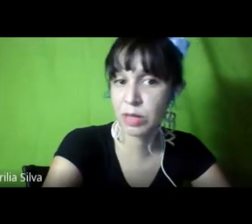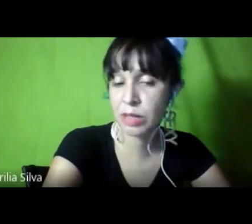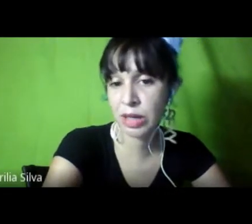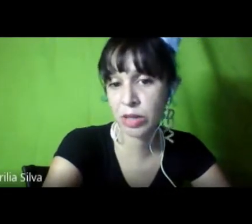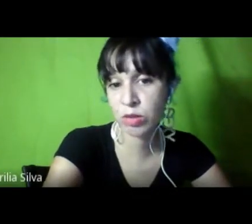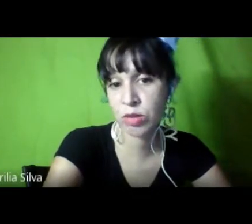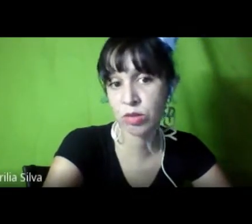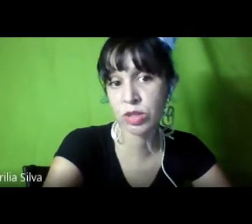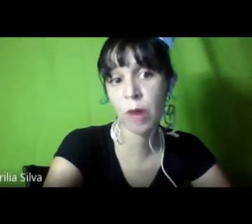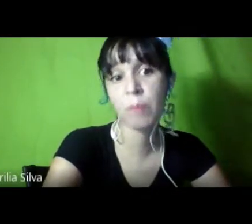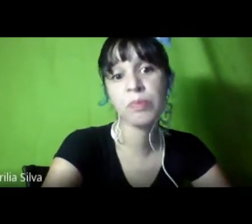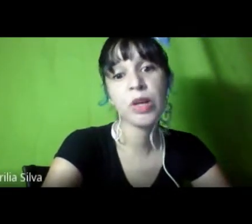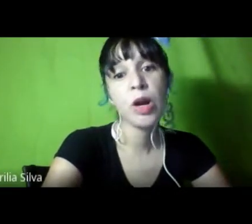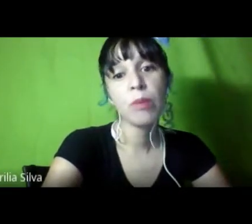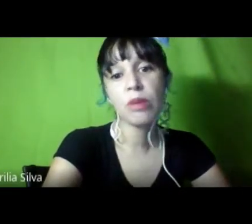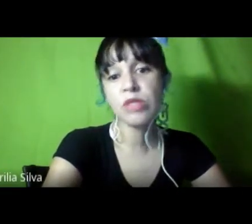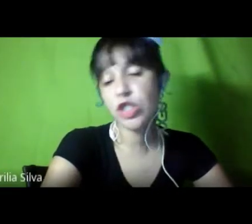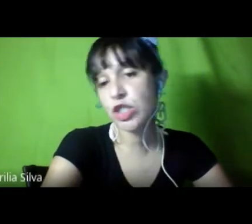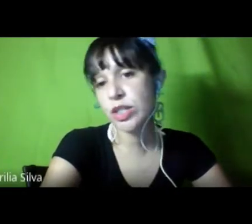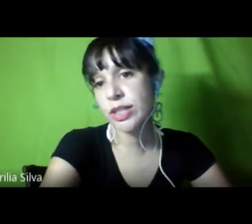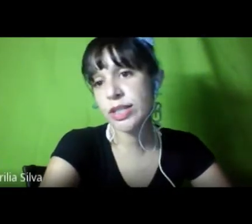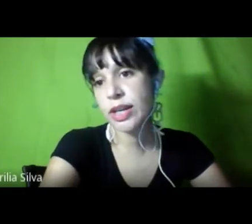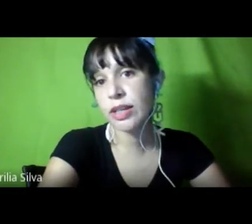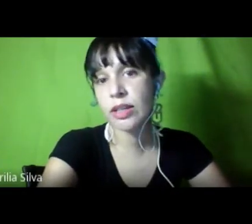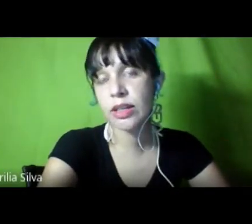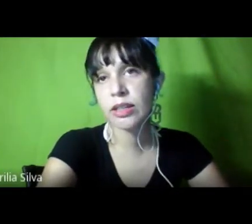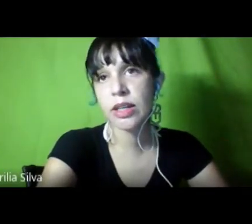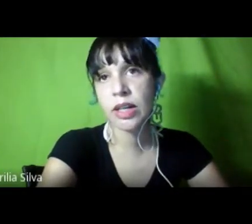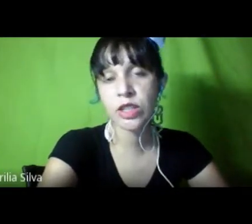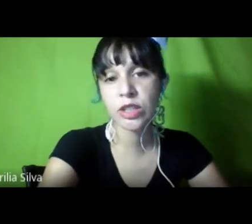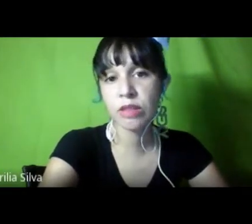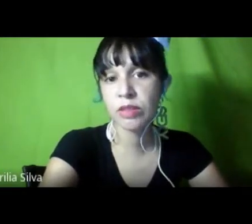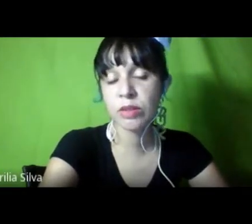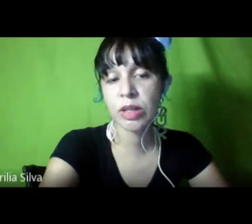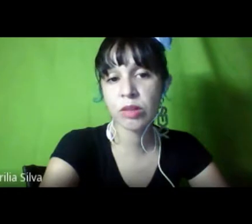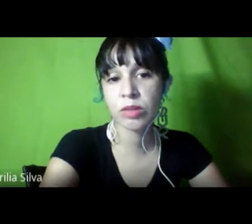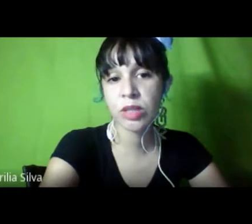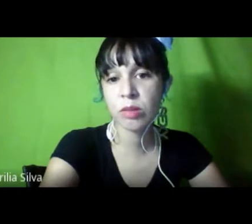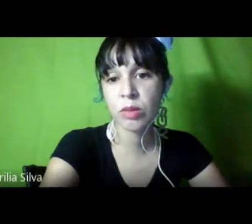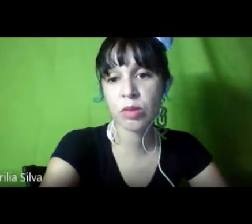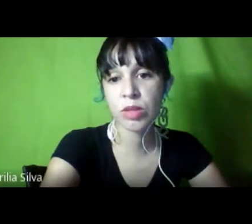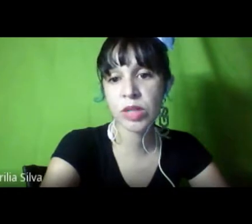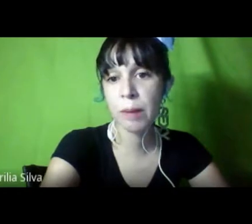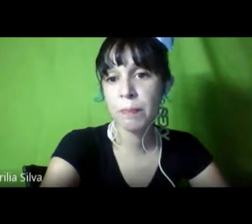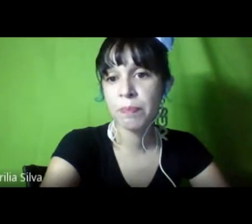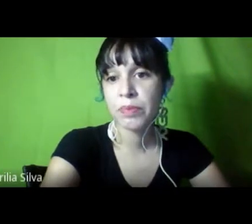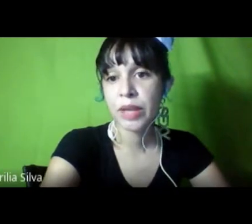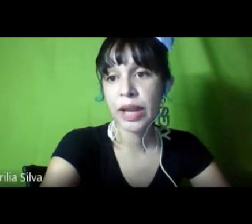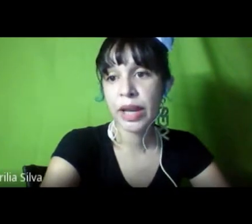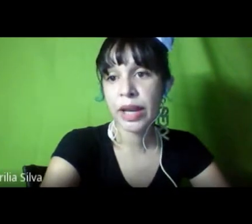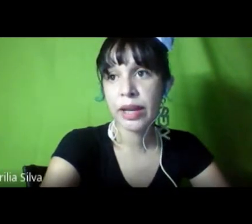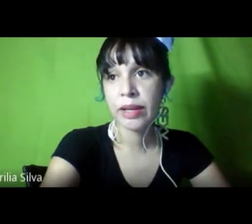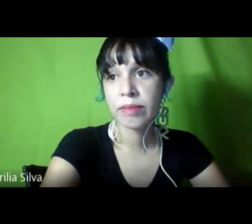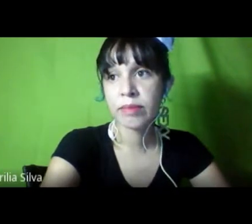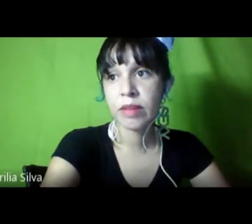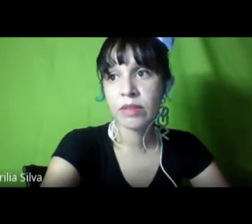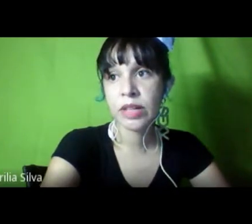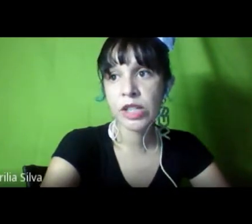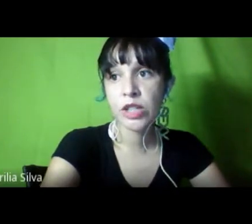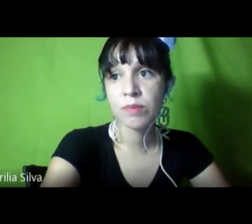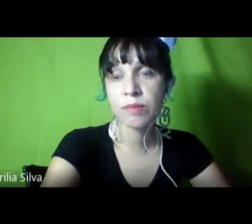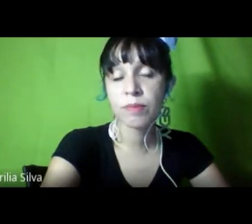afetados pela inclusão social. Povos indígenas, né, que a gente está vendo aí acontecer uma coisa,